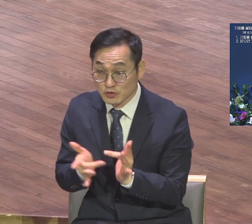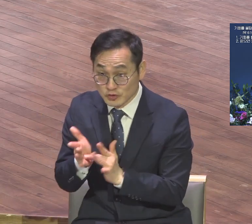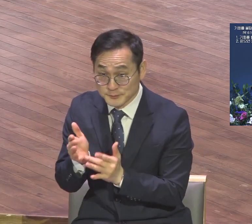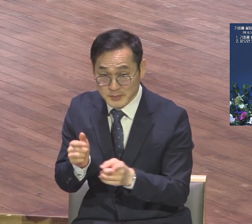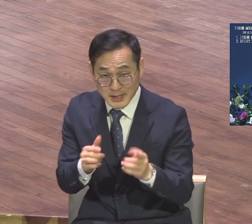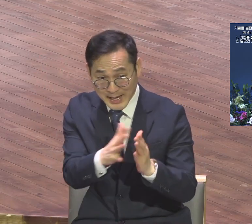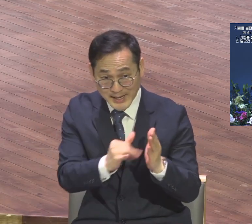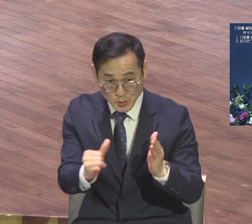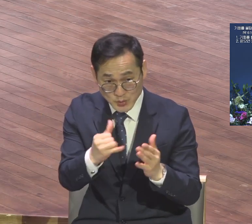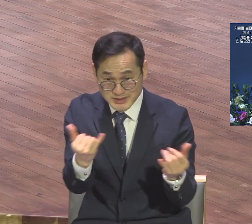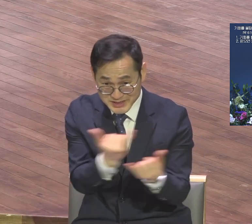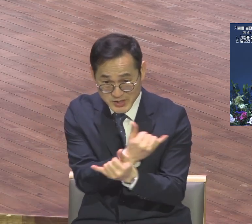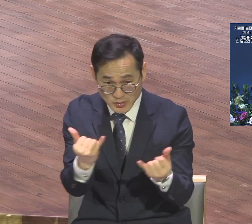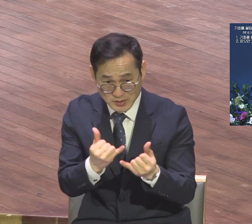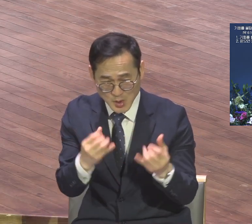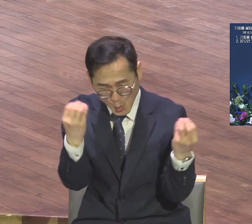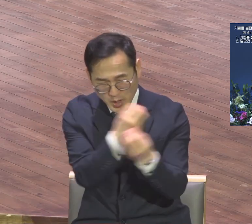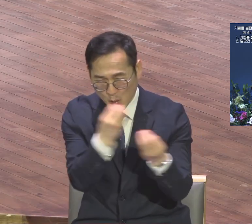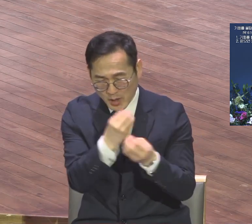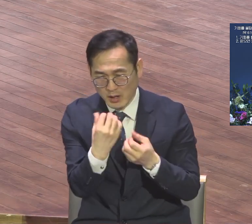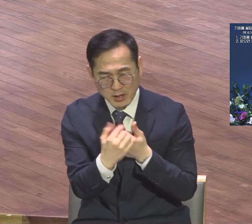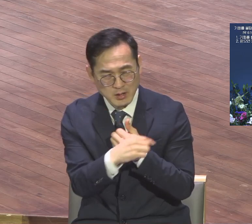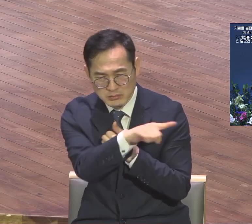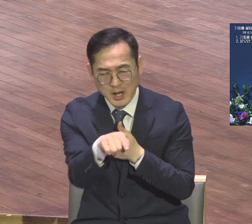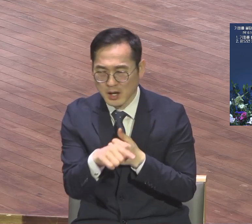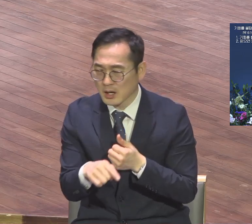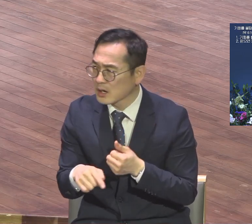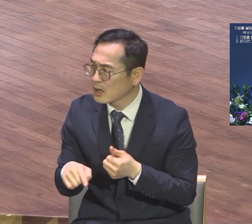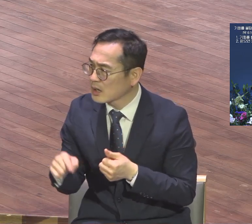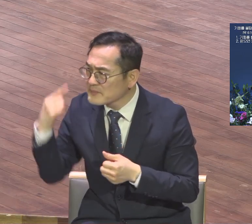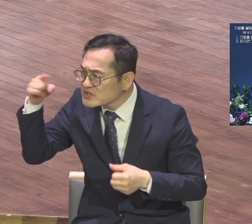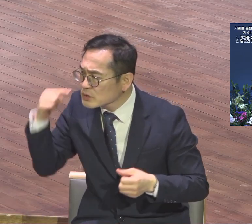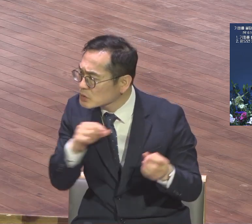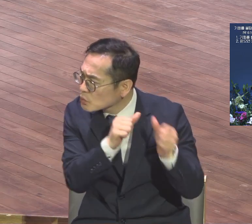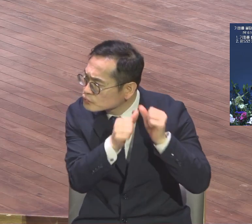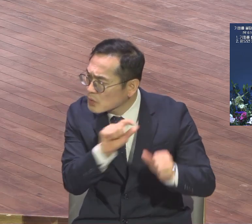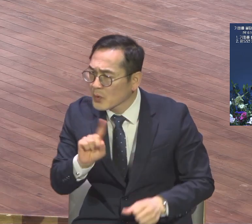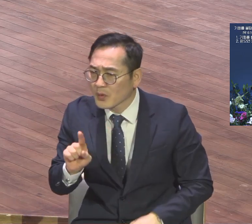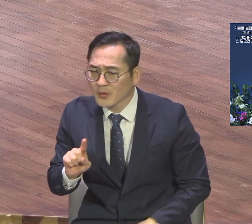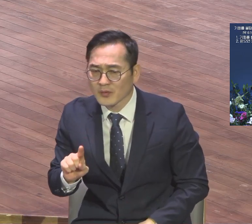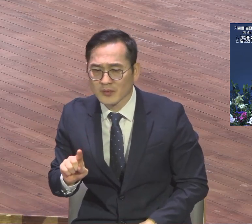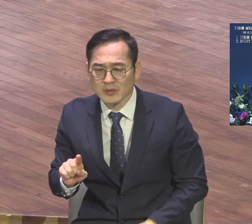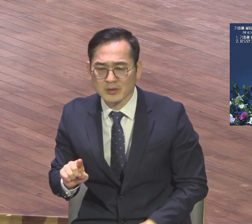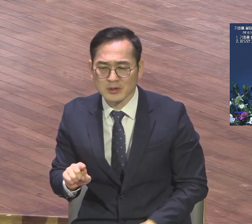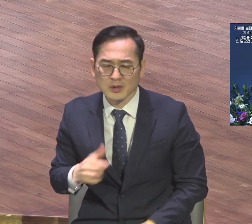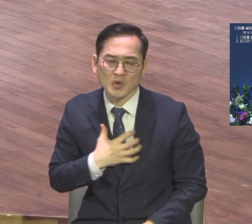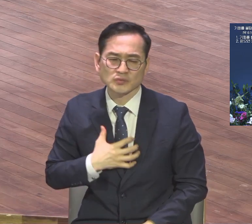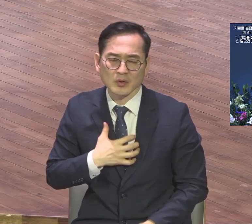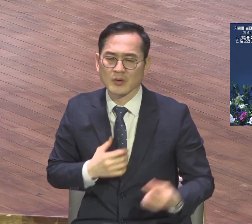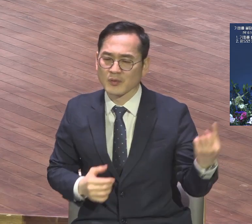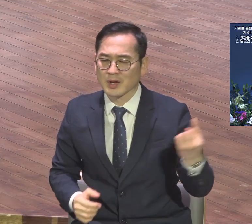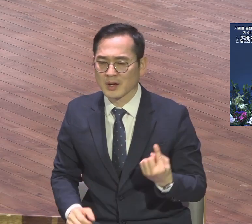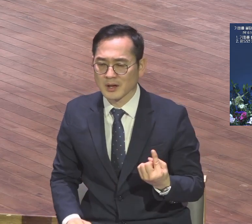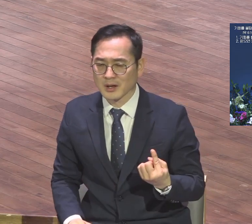가족과 친척들부터 오해를 많이 받았어요. 지금은 고향 사람들로부터 배척을 당했습니다.